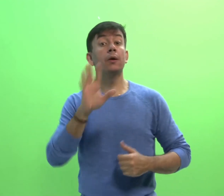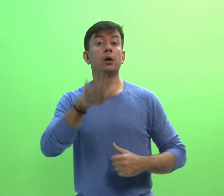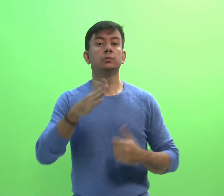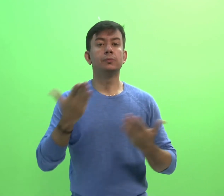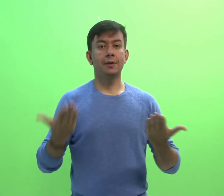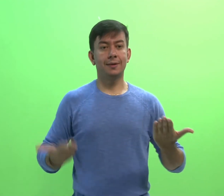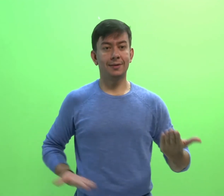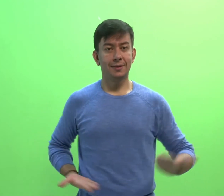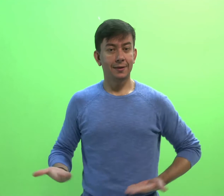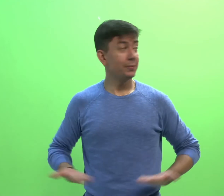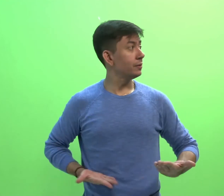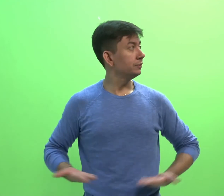empregada.